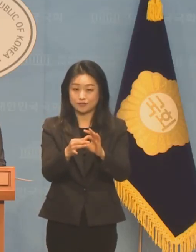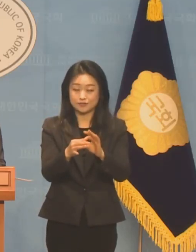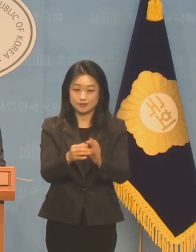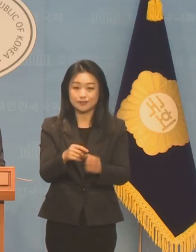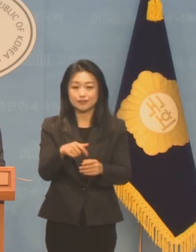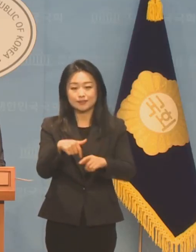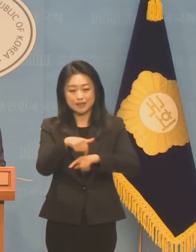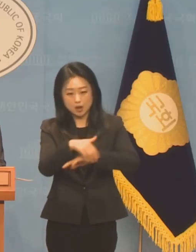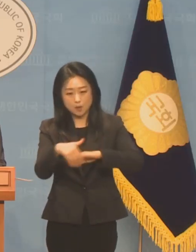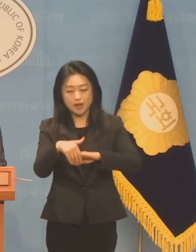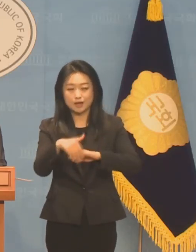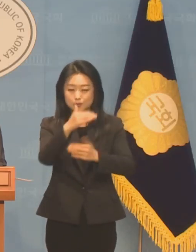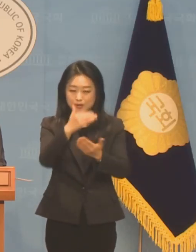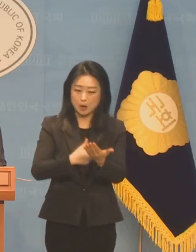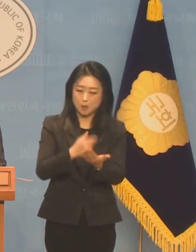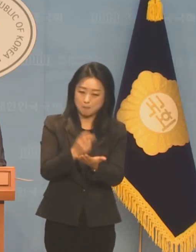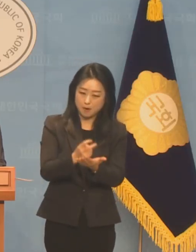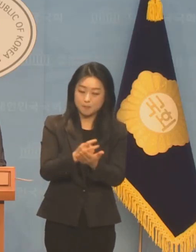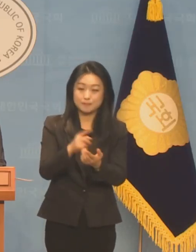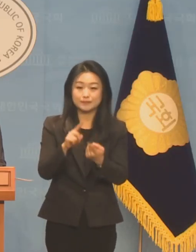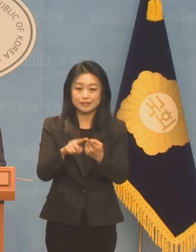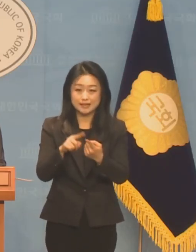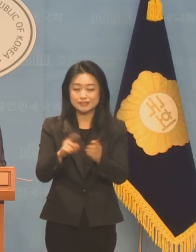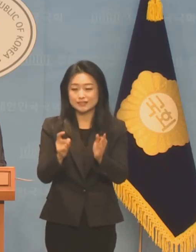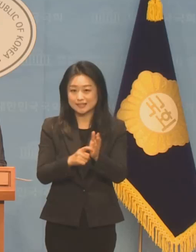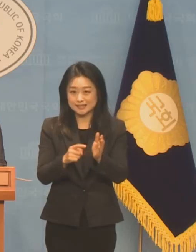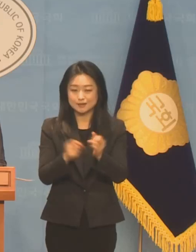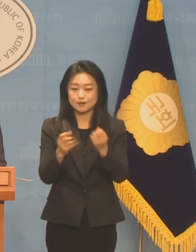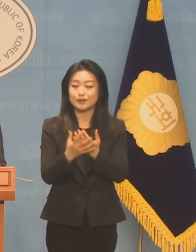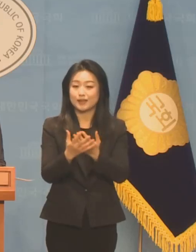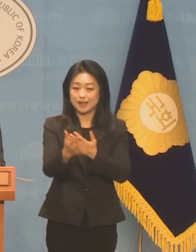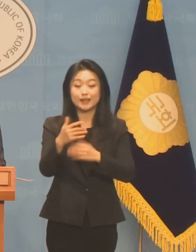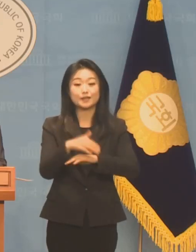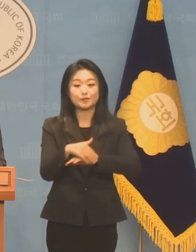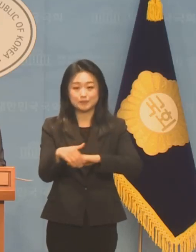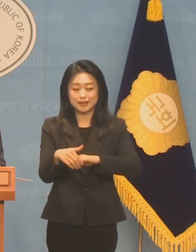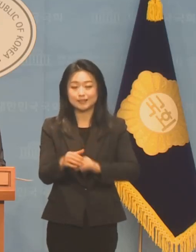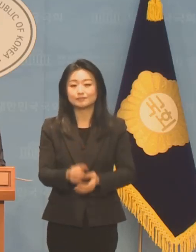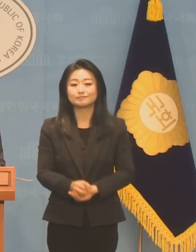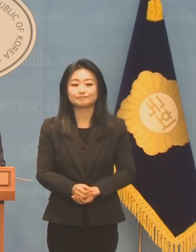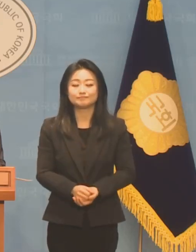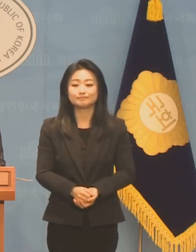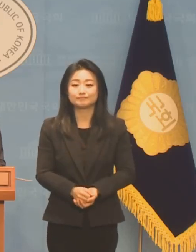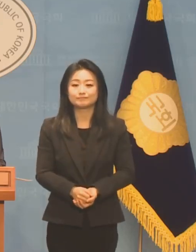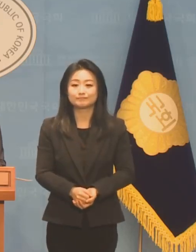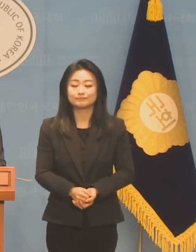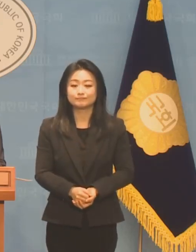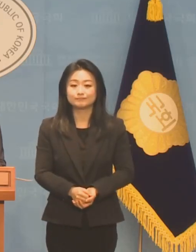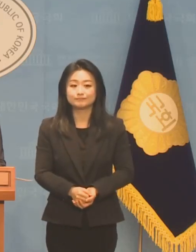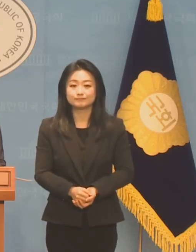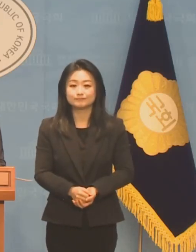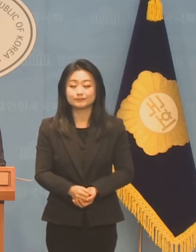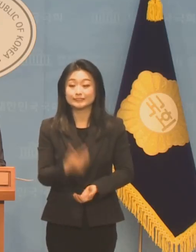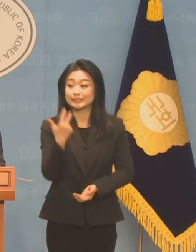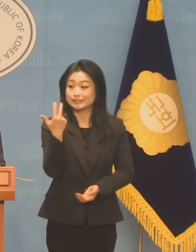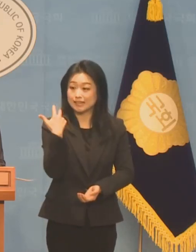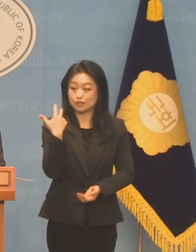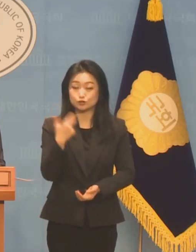제도 정비 법률안 관련해서 긴급 자담회를 개최할 예정입니다. 다음